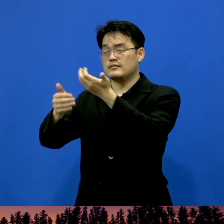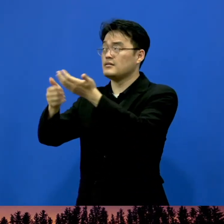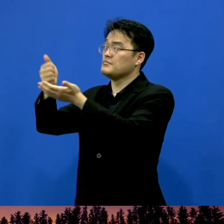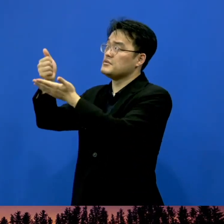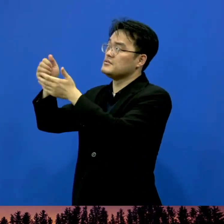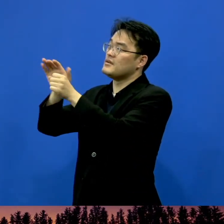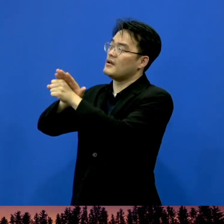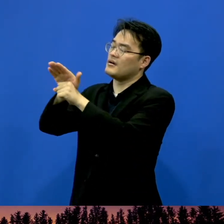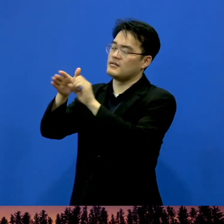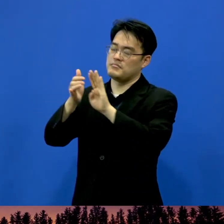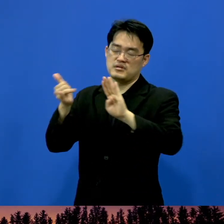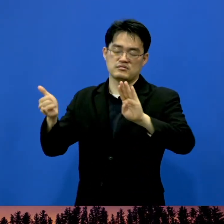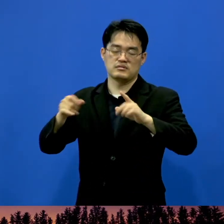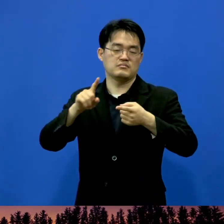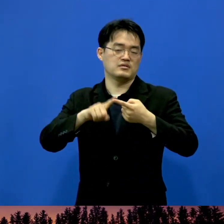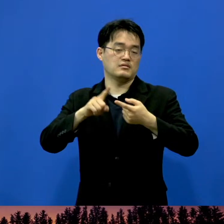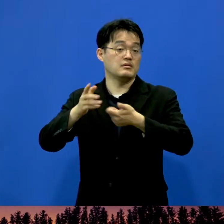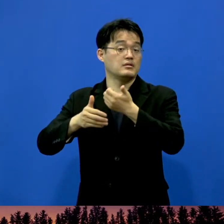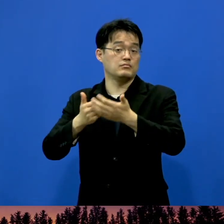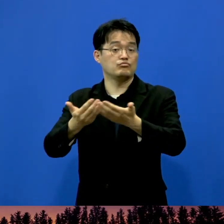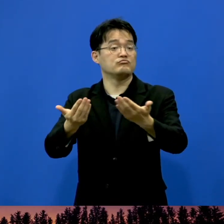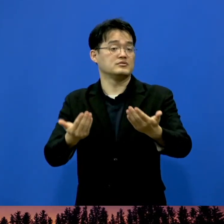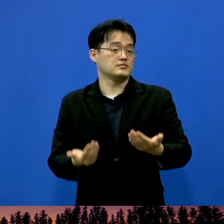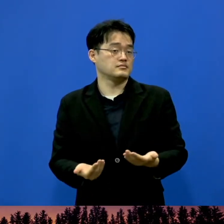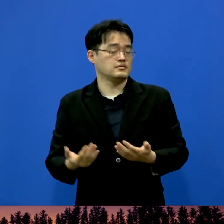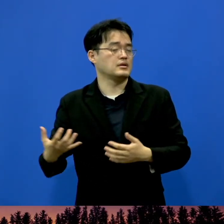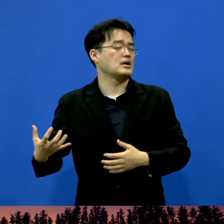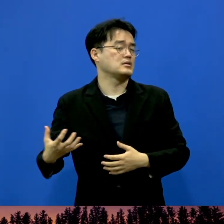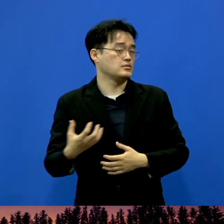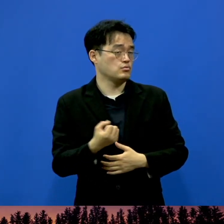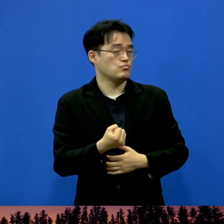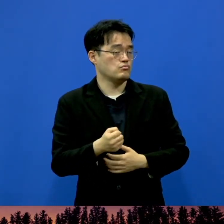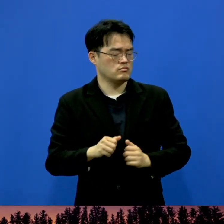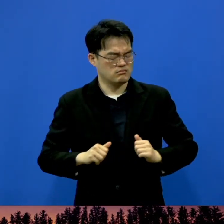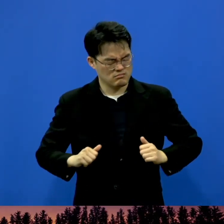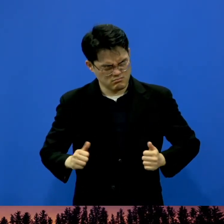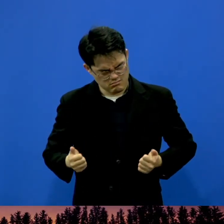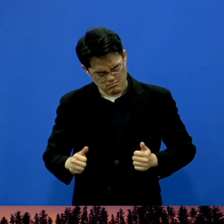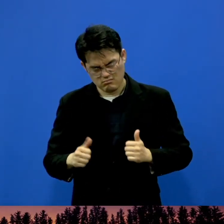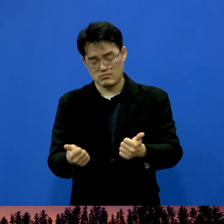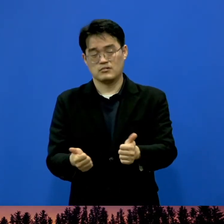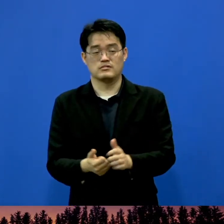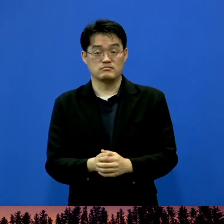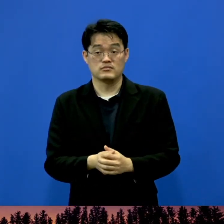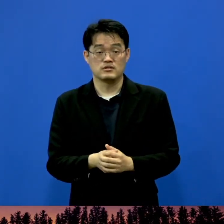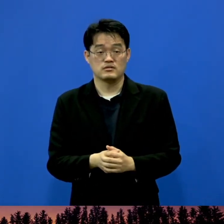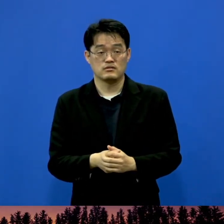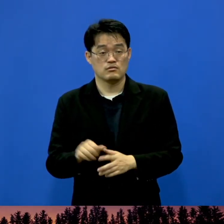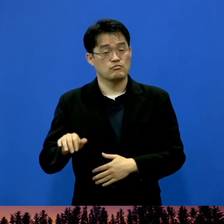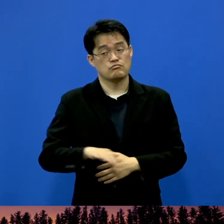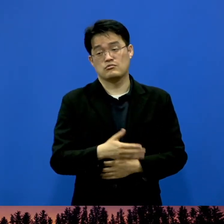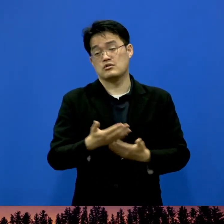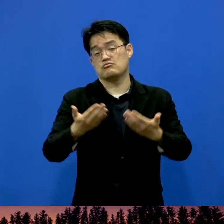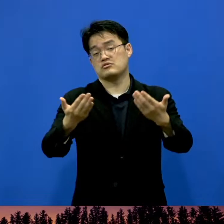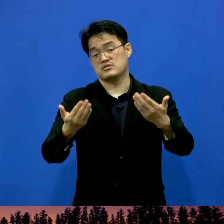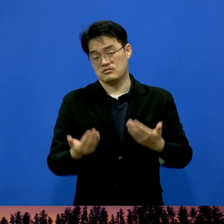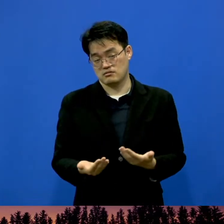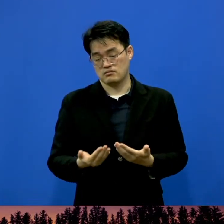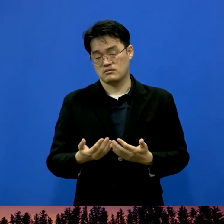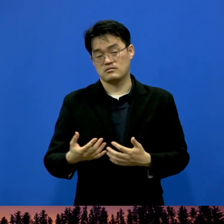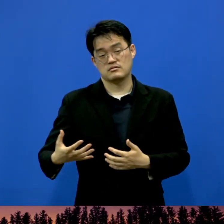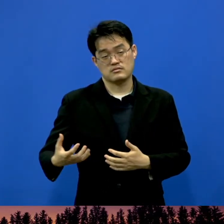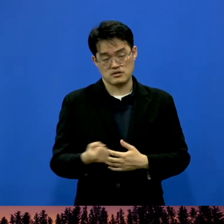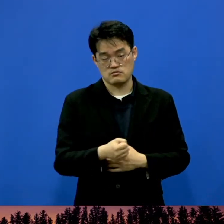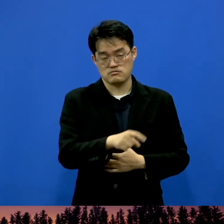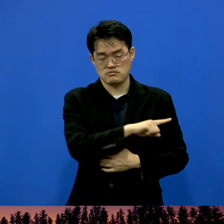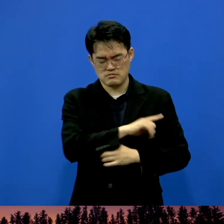사랑하는 백성으로 하나님 우리에게 주신 것을 가지고 부지런하게 성실하게 우리에게 주어진 것을 최선을